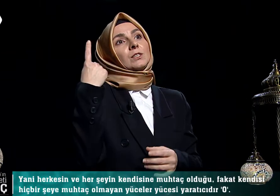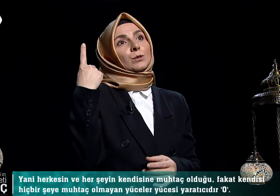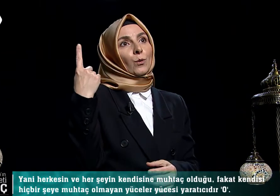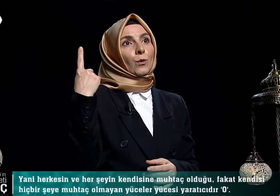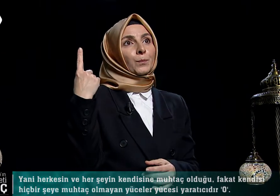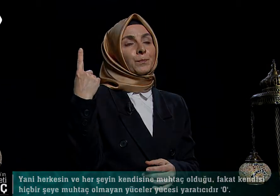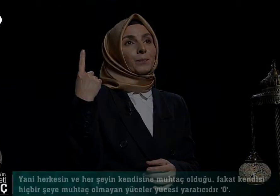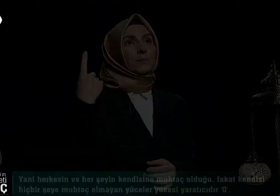o.